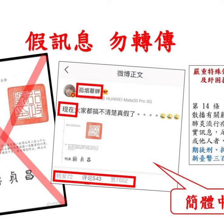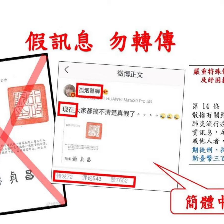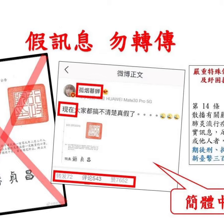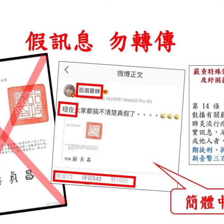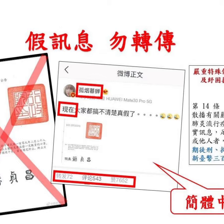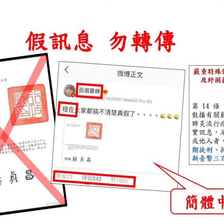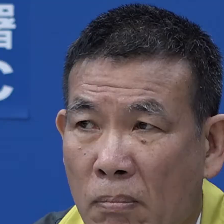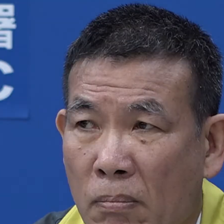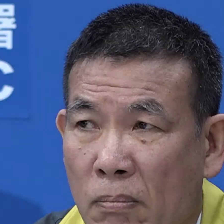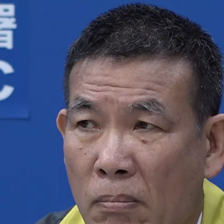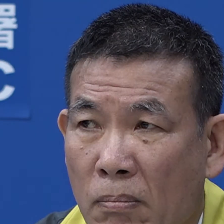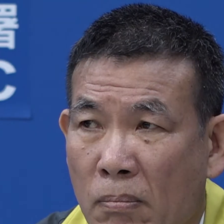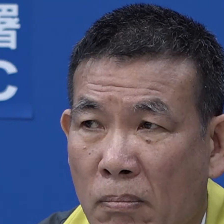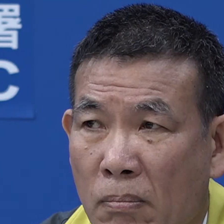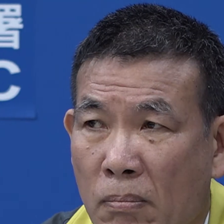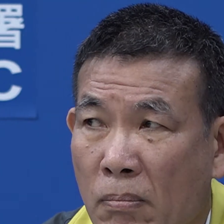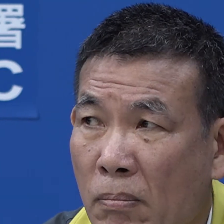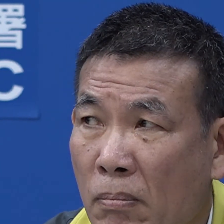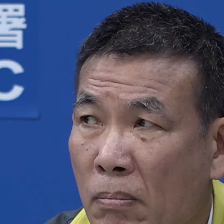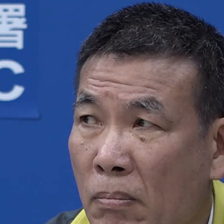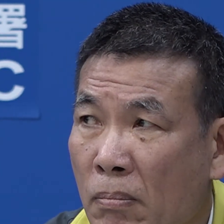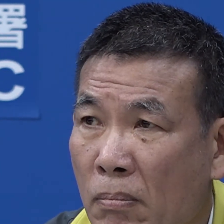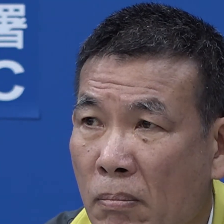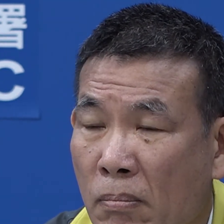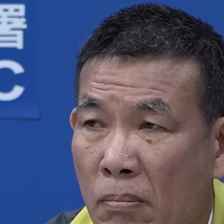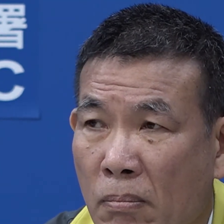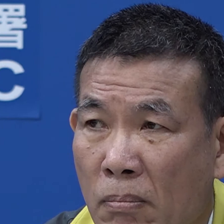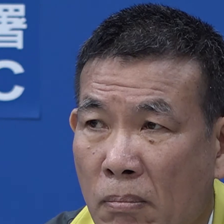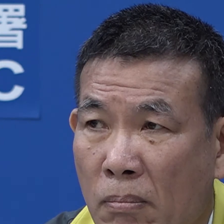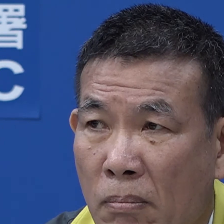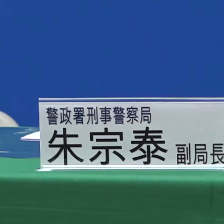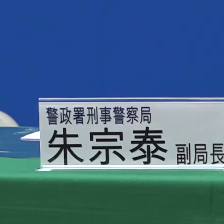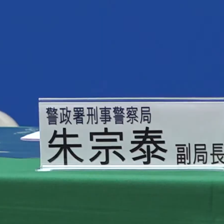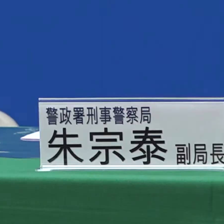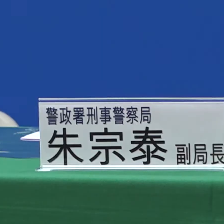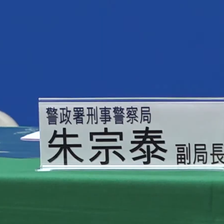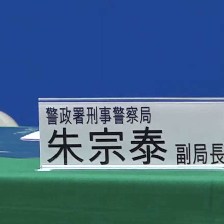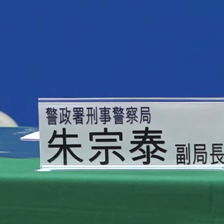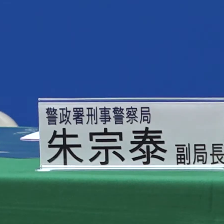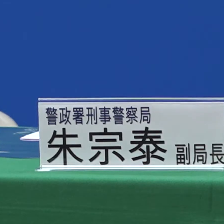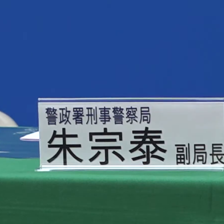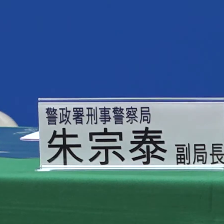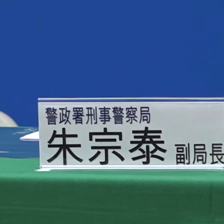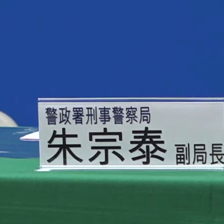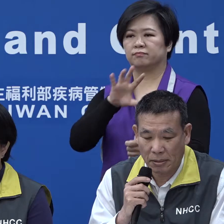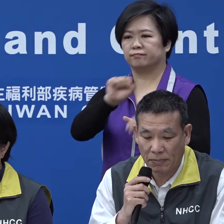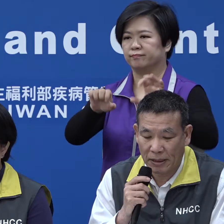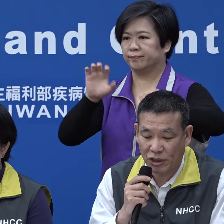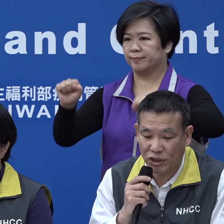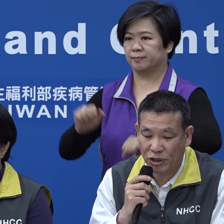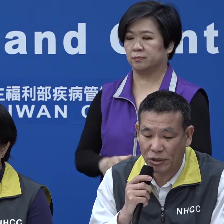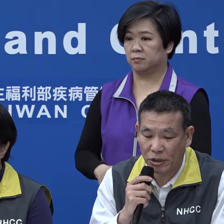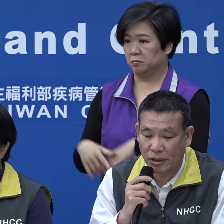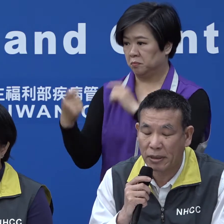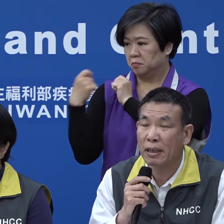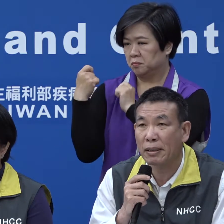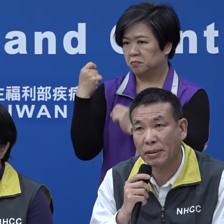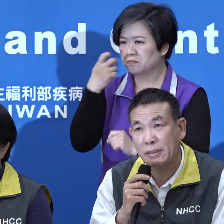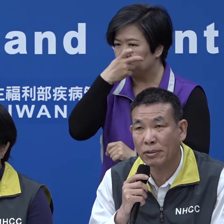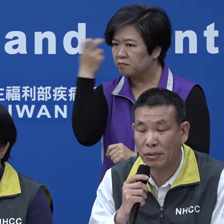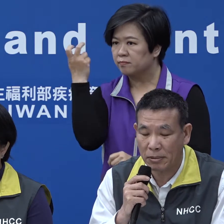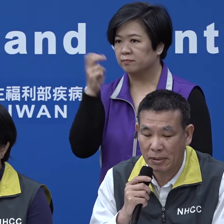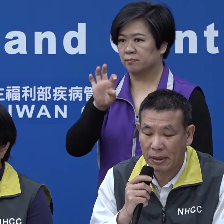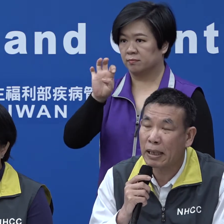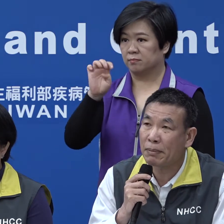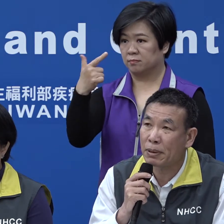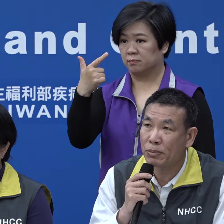战了。刑事局发现许多假讯息都是从境外发送，而且不时出现简体字， 发现46件案件